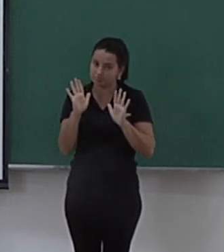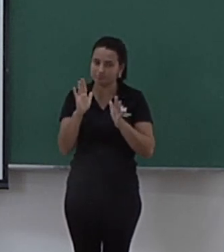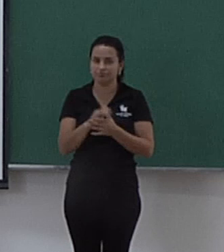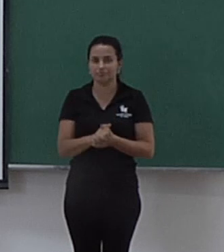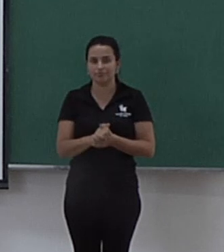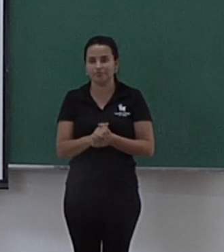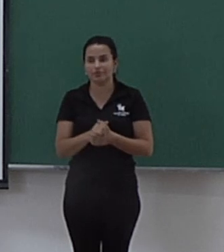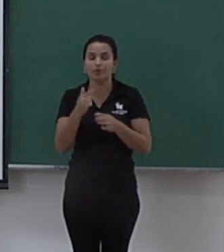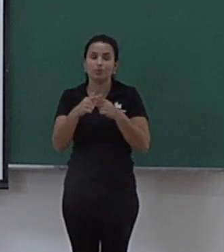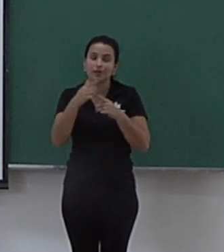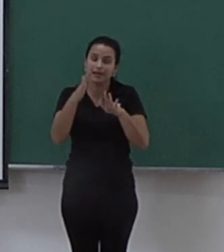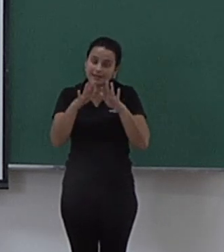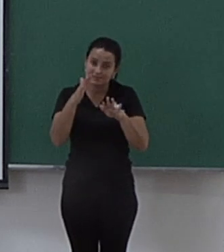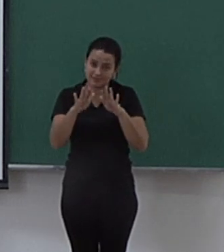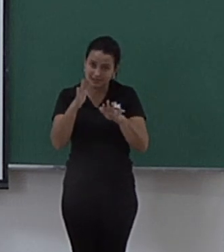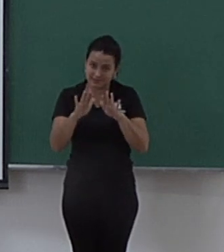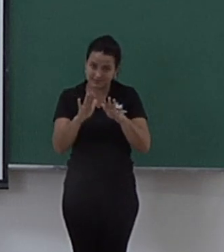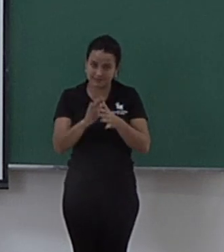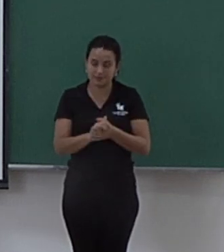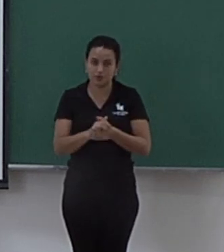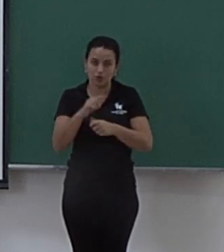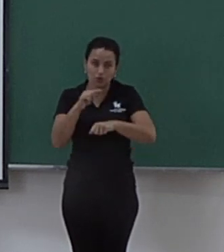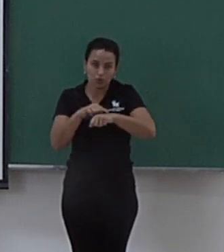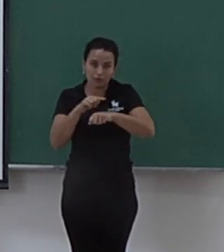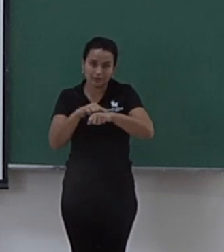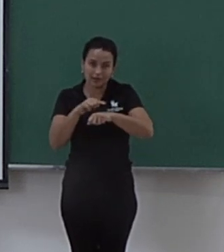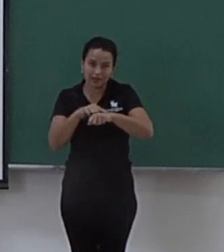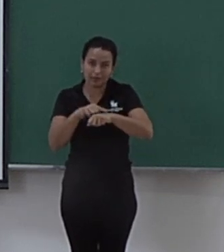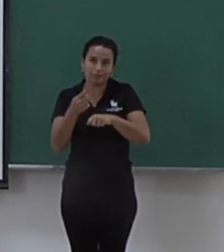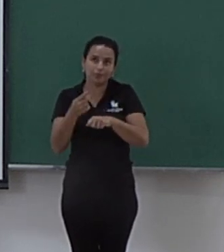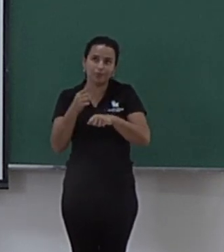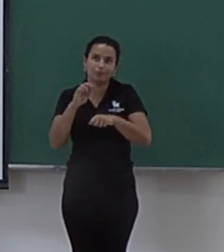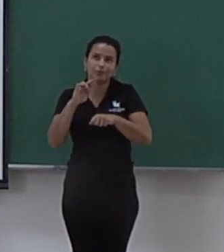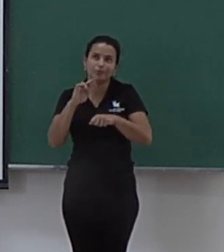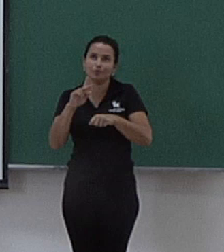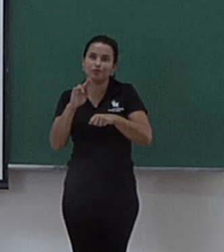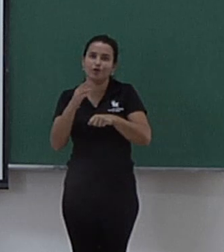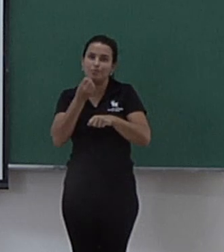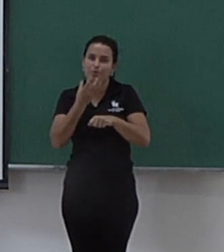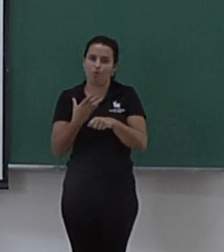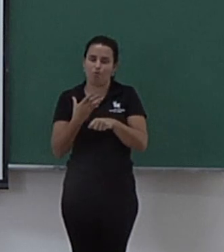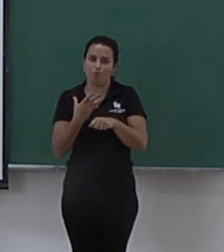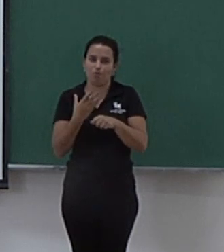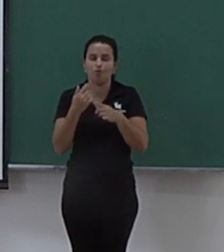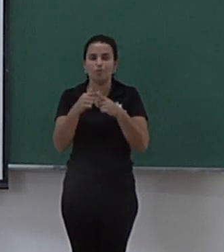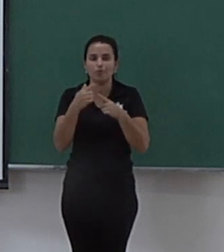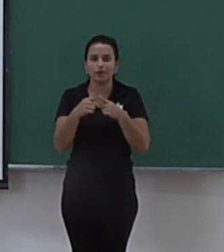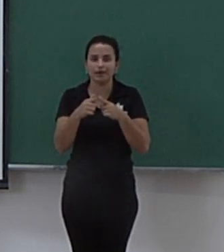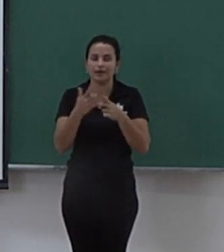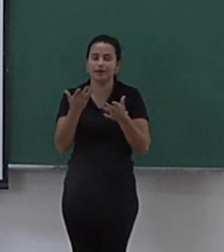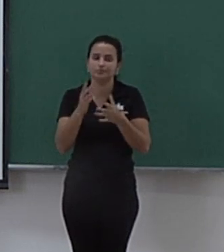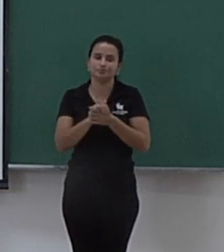Mas, assim, é porque, às vezes, o tempo de irrigação não foi suficiente, porque ali a gente não falou por conta do tempo, mas, por